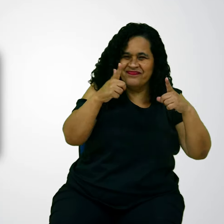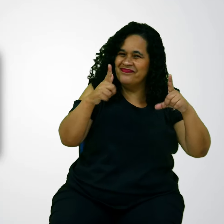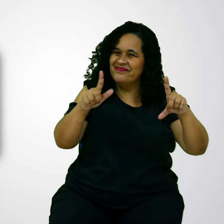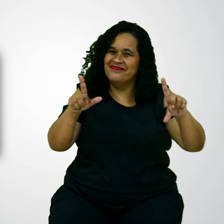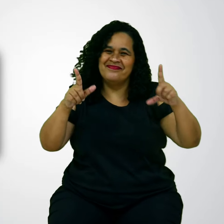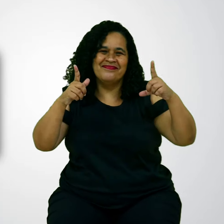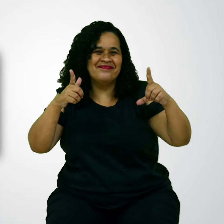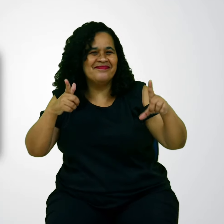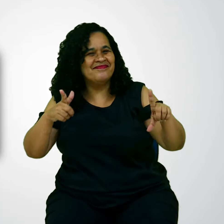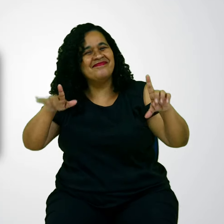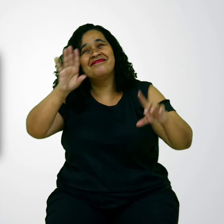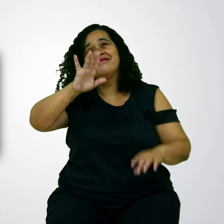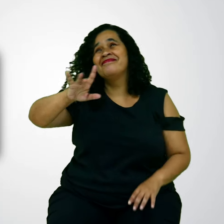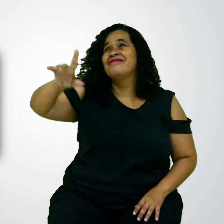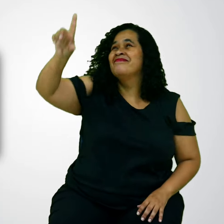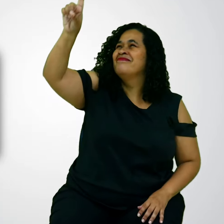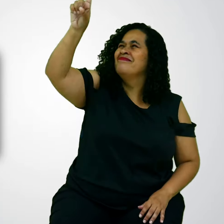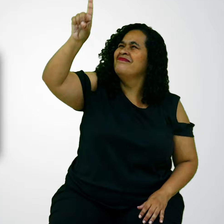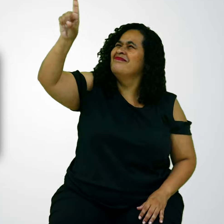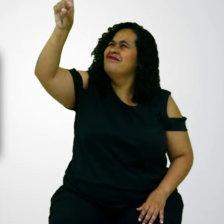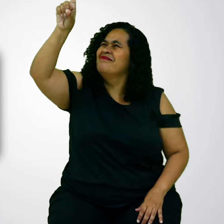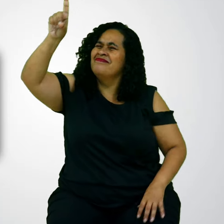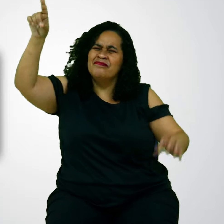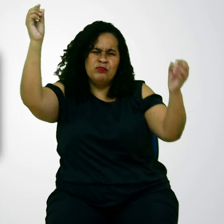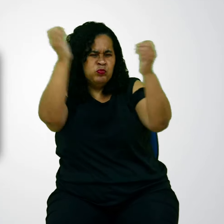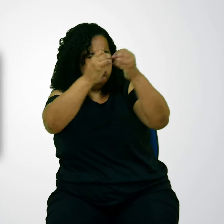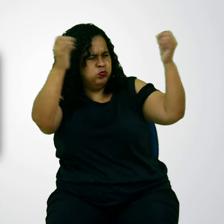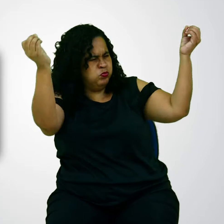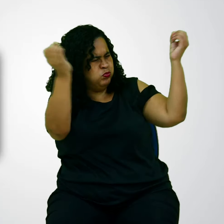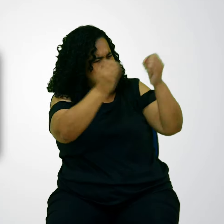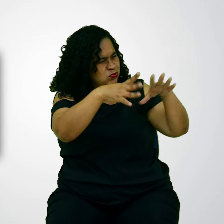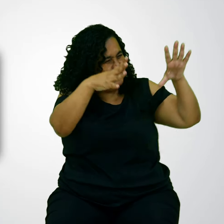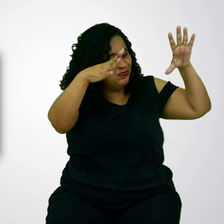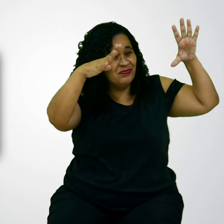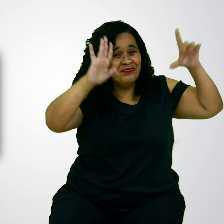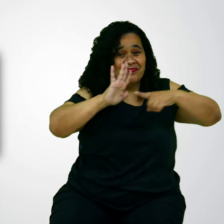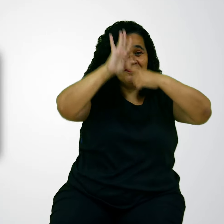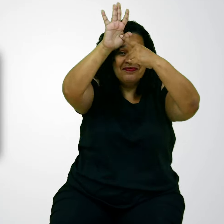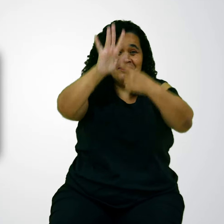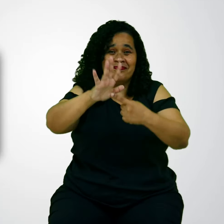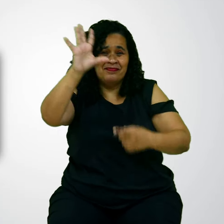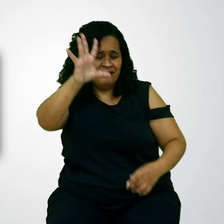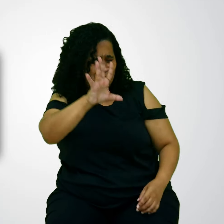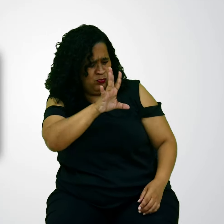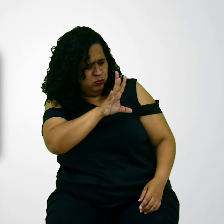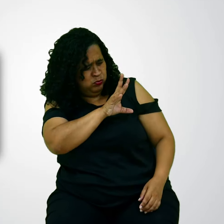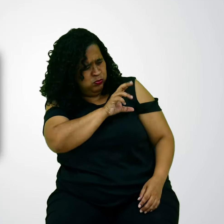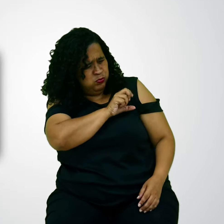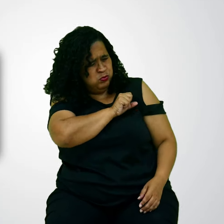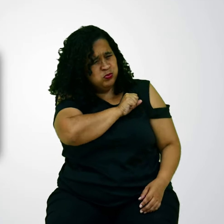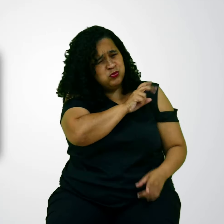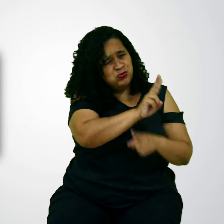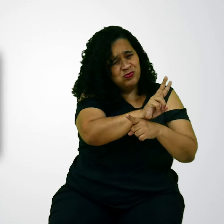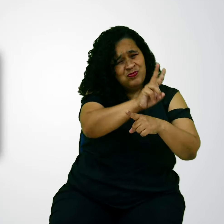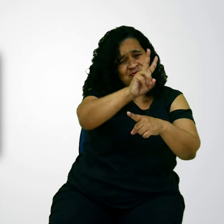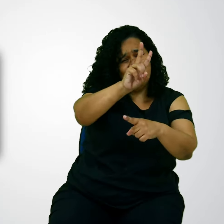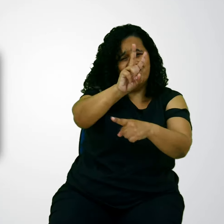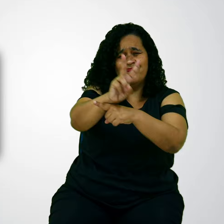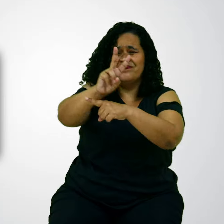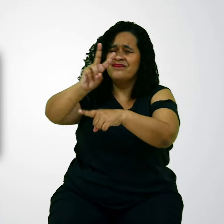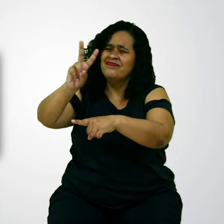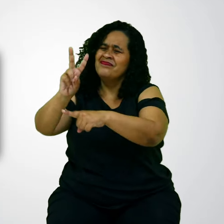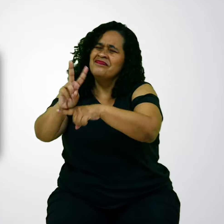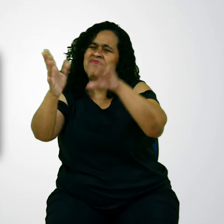tudo criou para mostrar seu amor, seu cuidado em Cristo